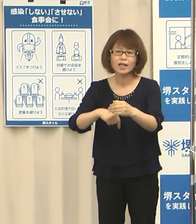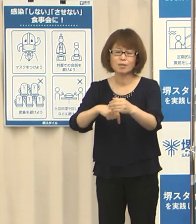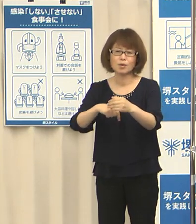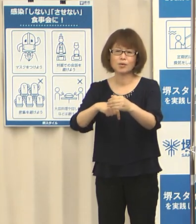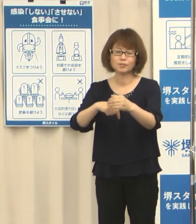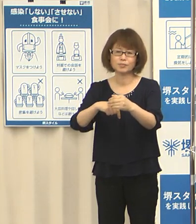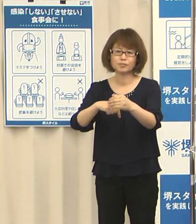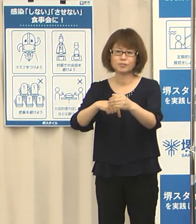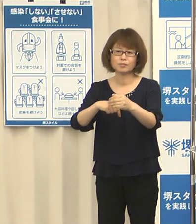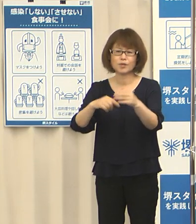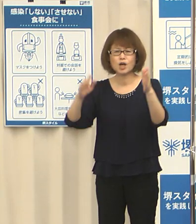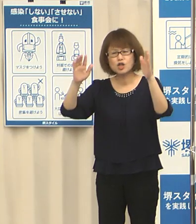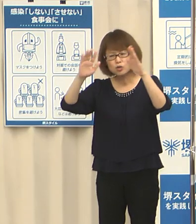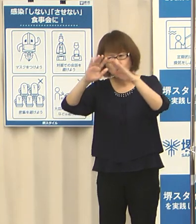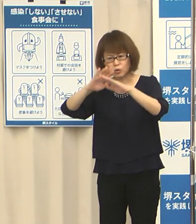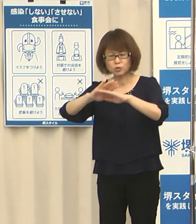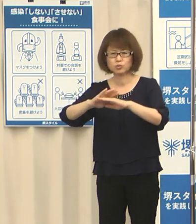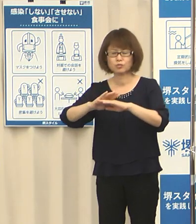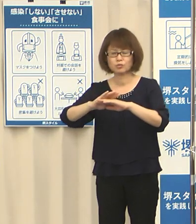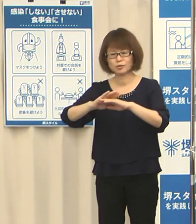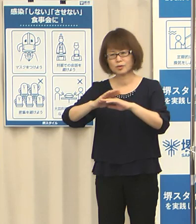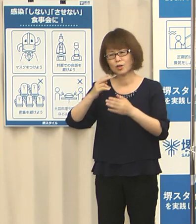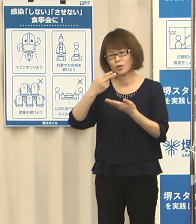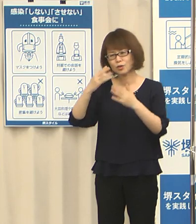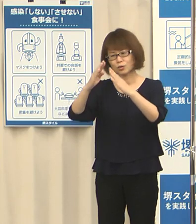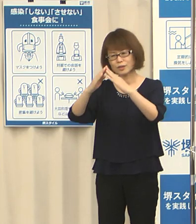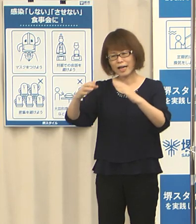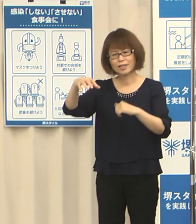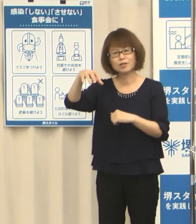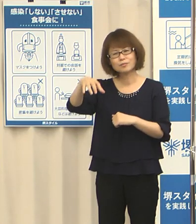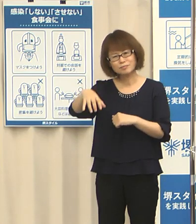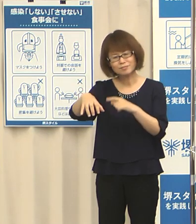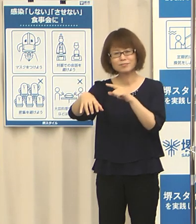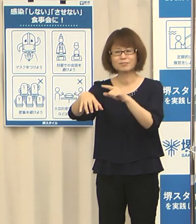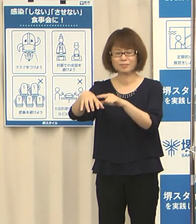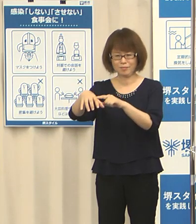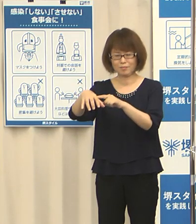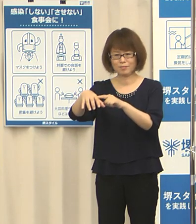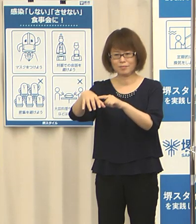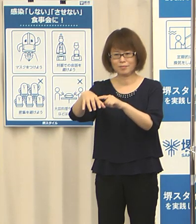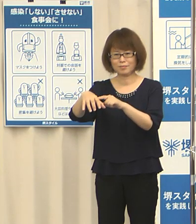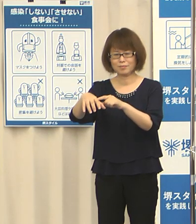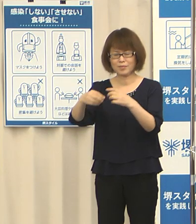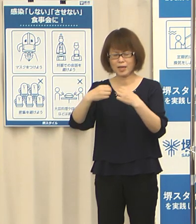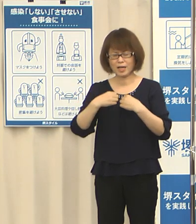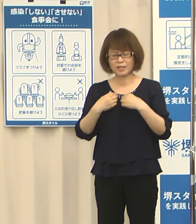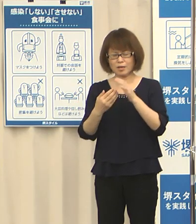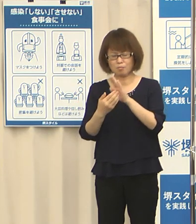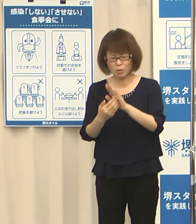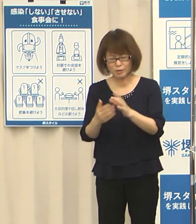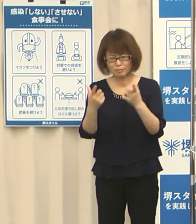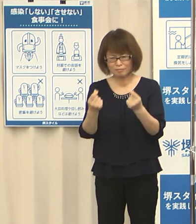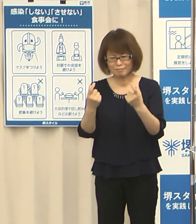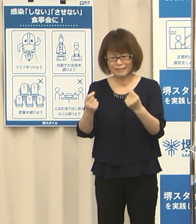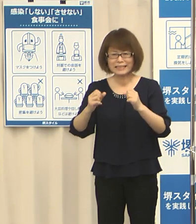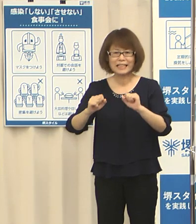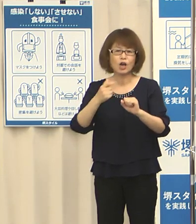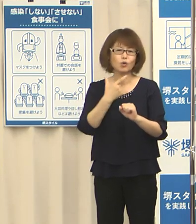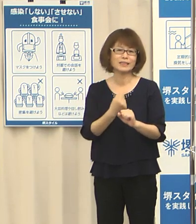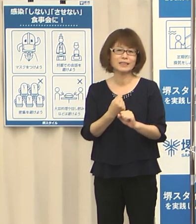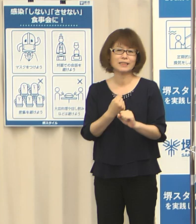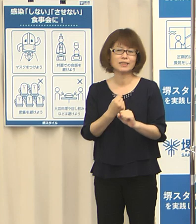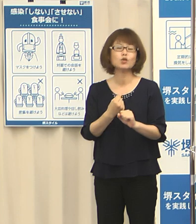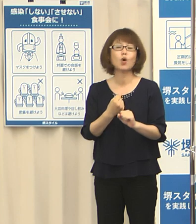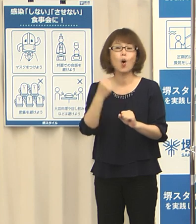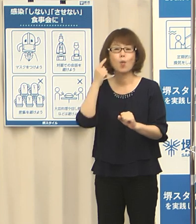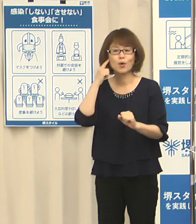ですね、もう夜の食事会、そこではできるだけ感染防止の意識を徹底していただきたいという思いでこちらのポ